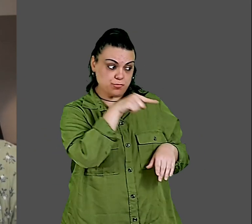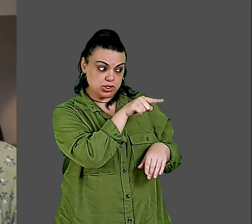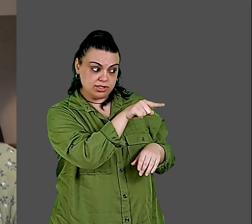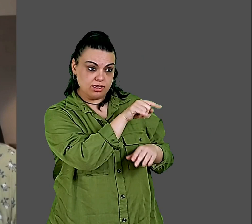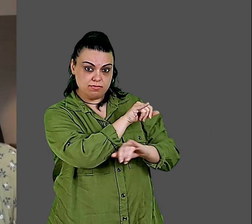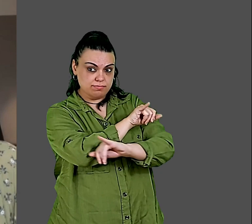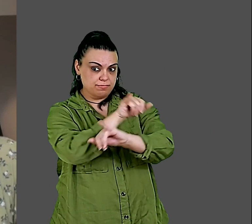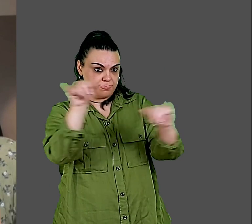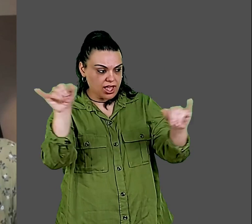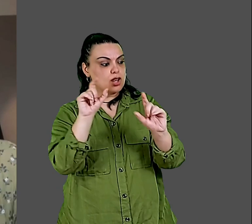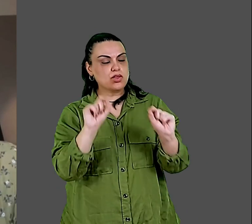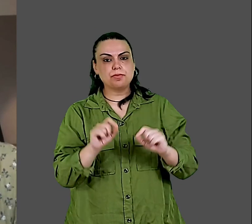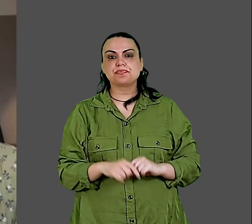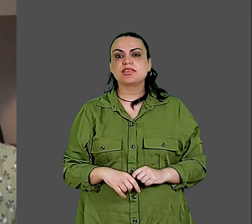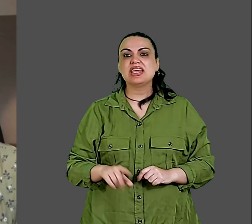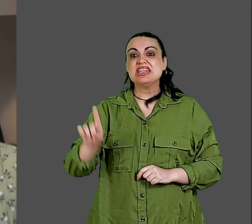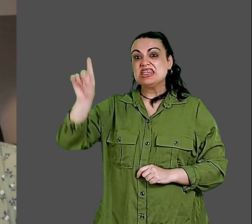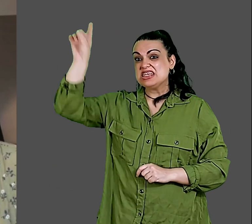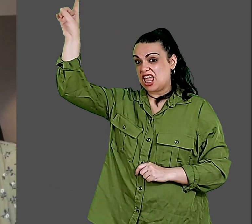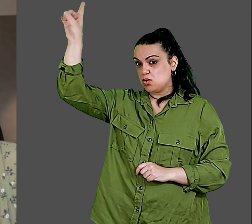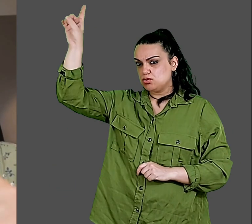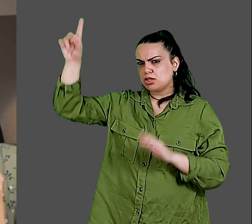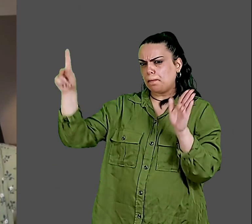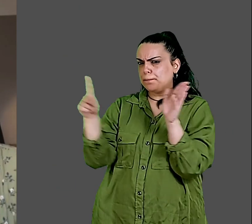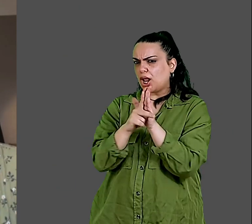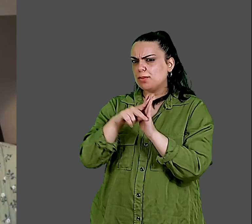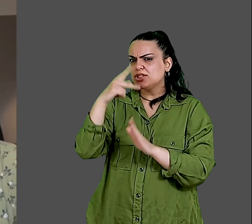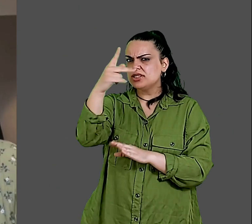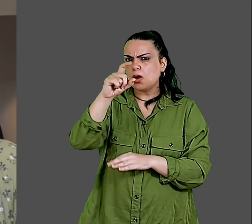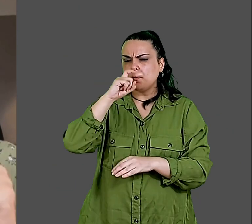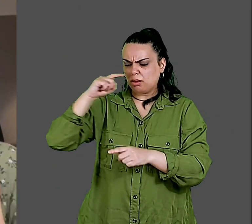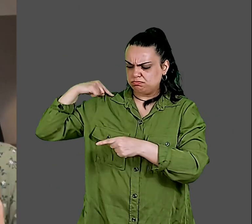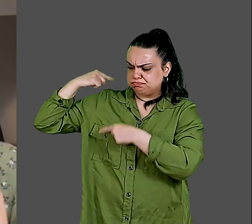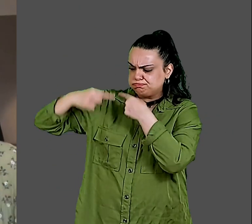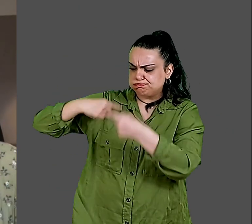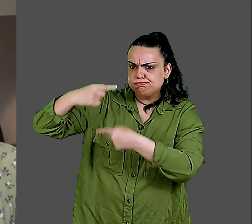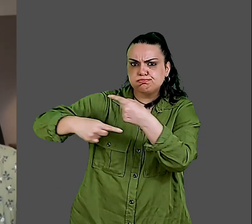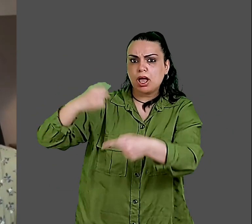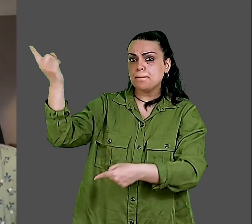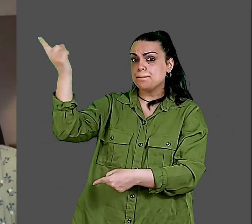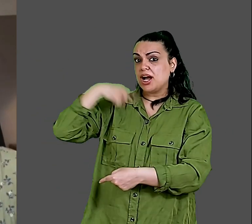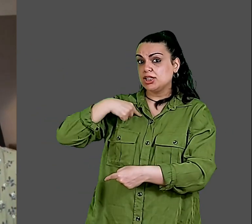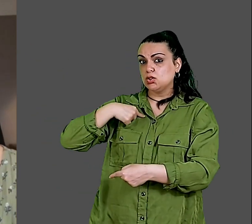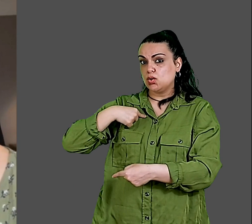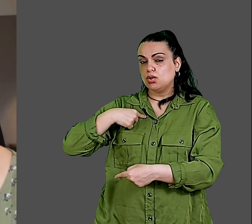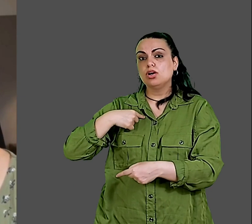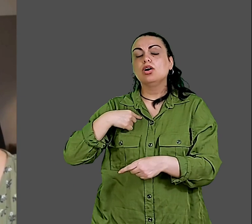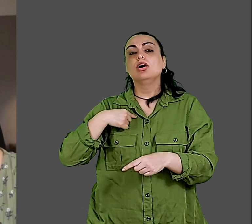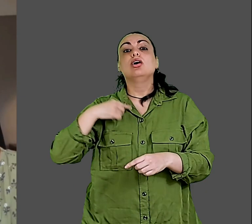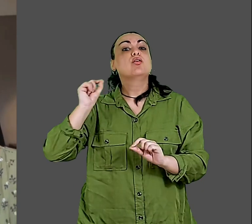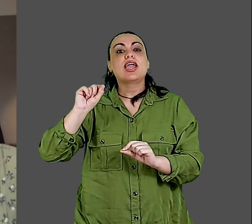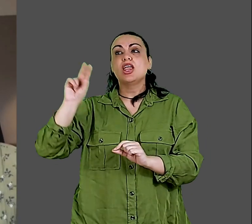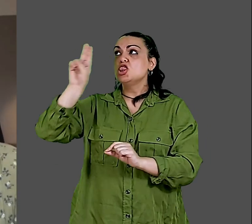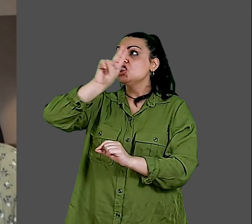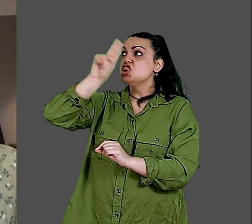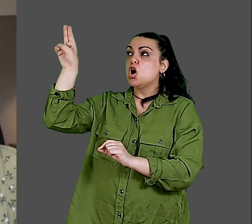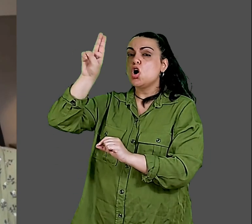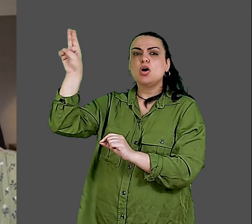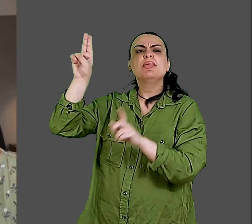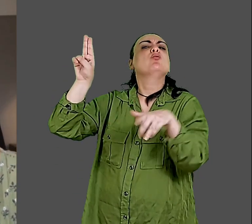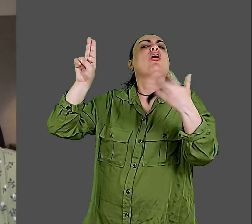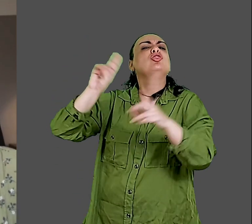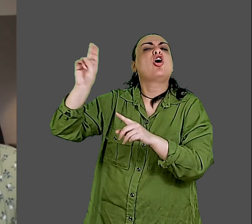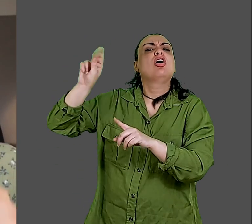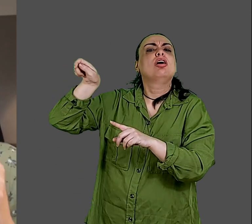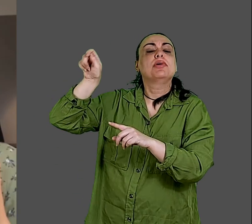o Senhor, o Deus de vossos pais, me enviou a vós, e este é o meu nome para sempre. Cadê? Qual é o seu nome? Eu sou. Eu